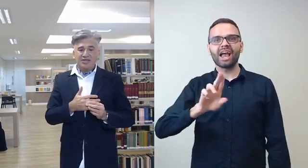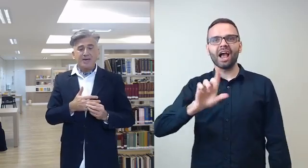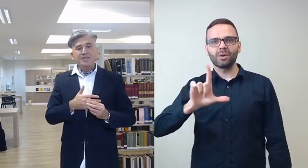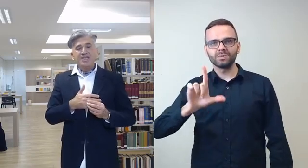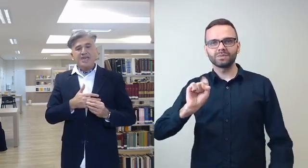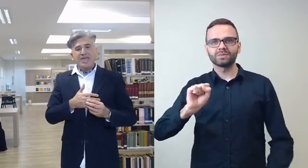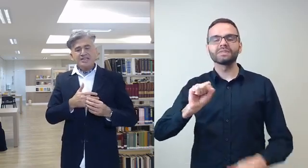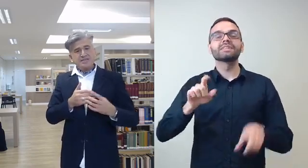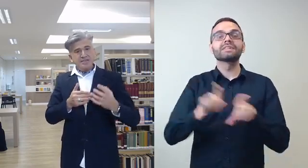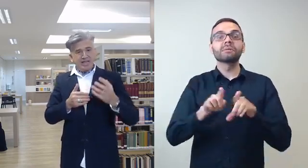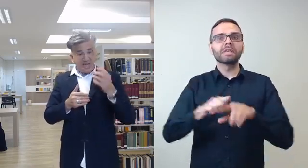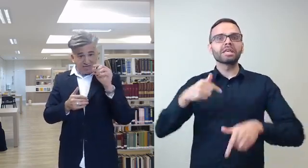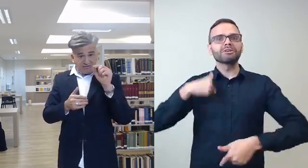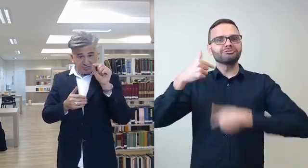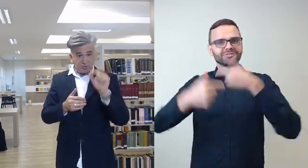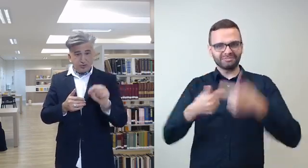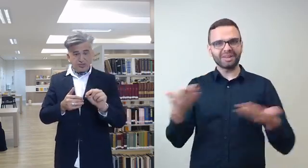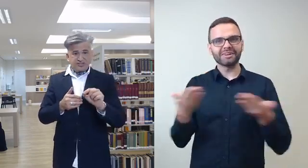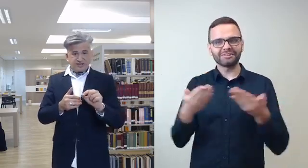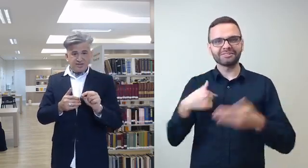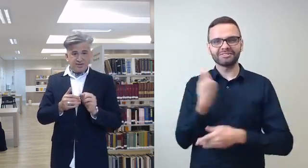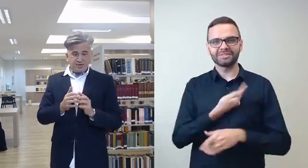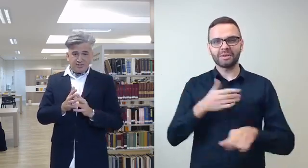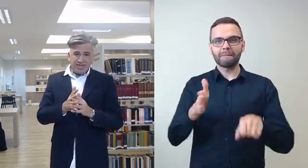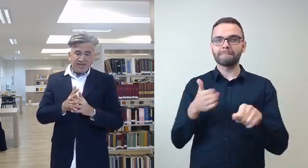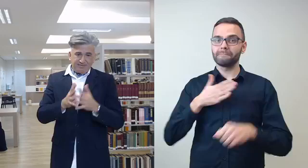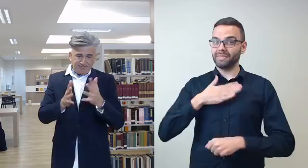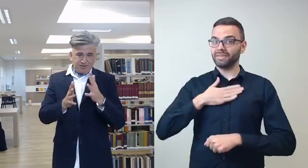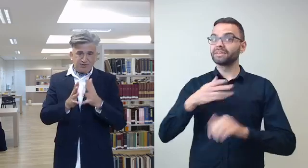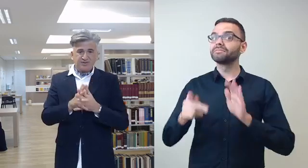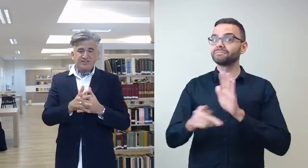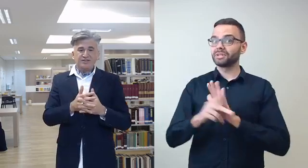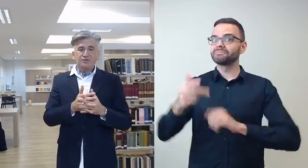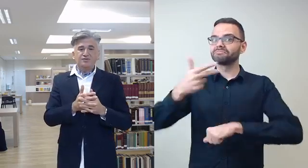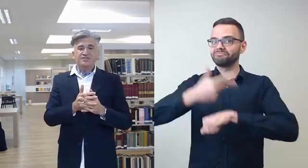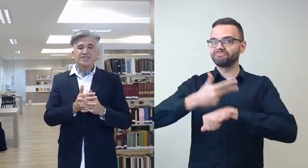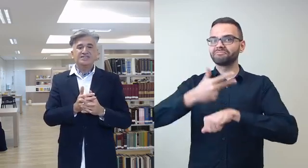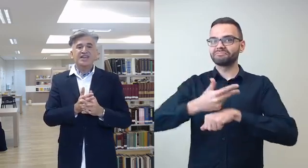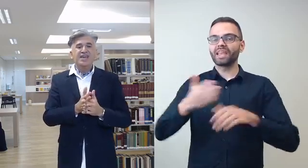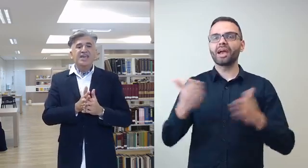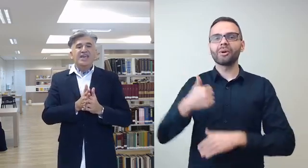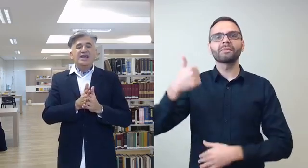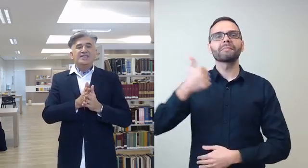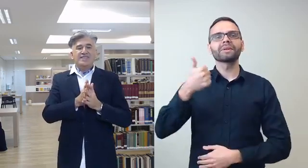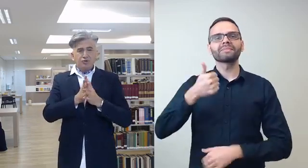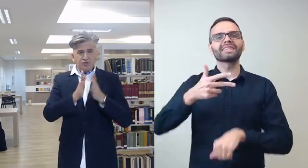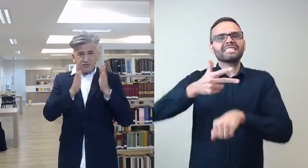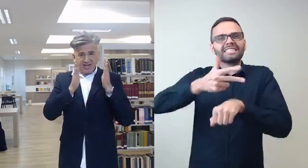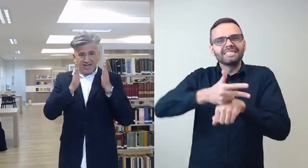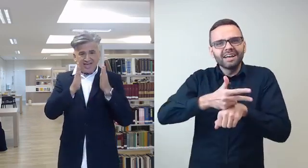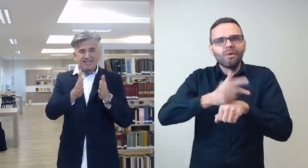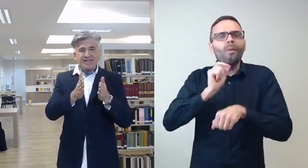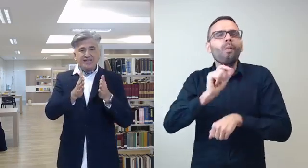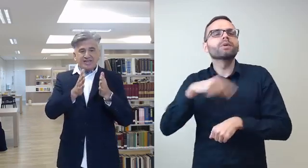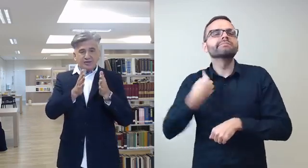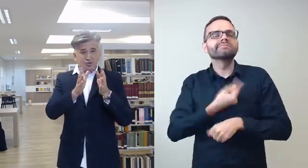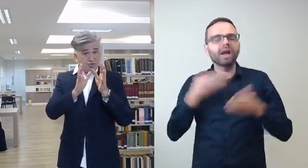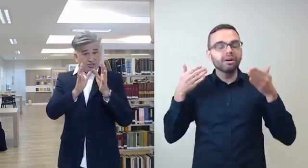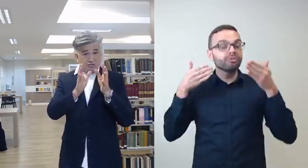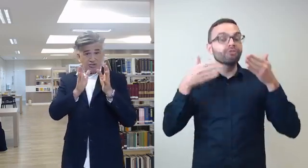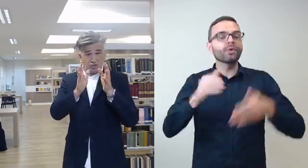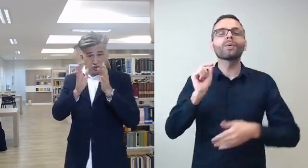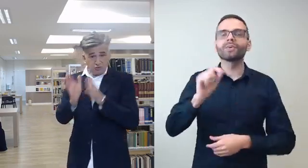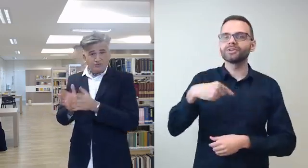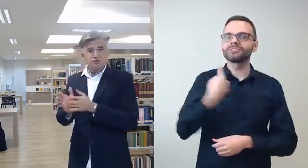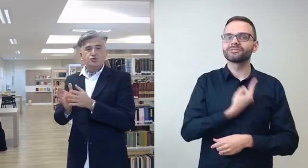trabalhando, tá? Essa minha live de hoje, essa minha primeira que eu estou fazendo com vocês, ela está muito focada no que eu